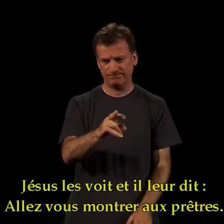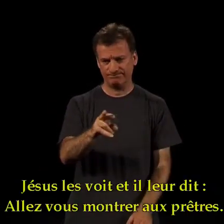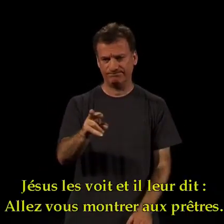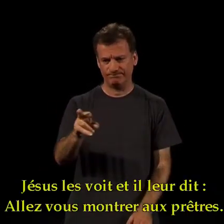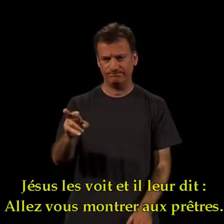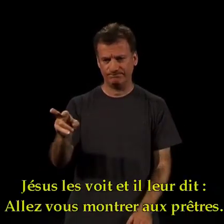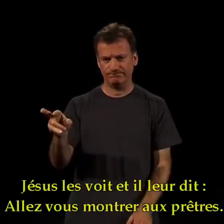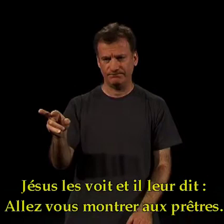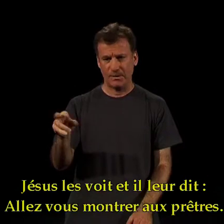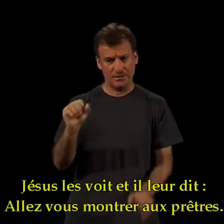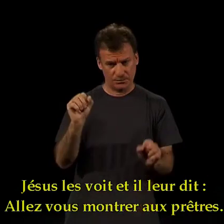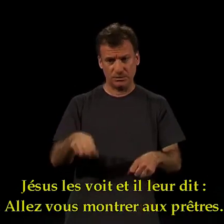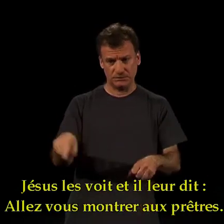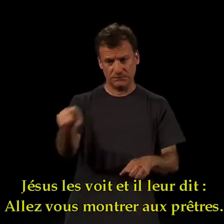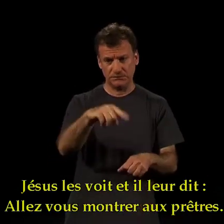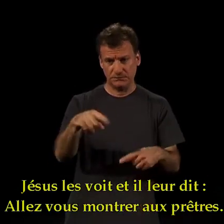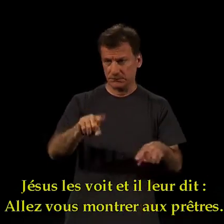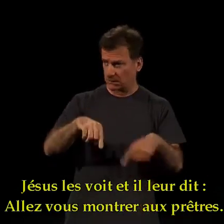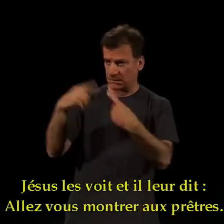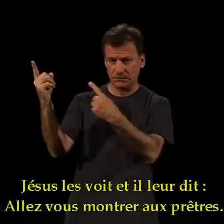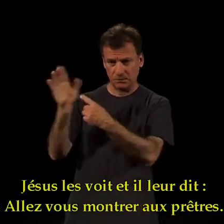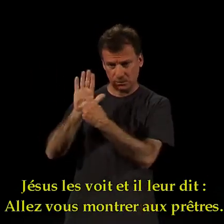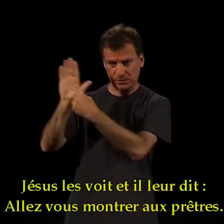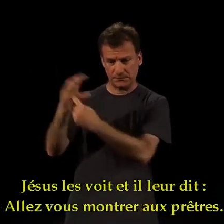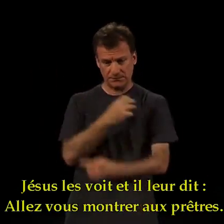Jésus les voit et il leur dit: «Allez vous montrer aux prêtres.»